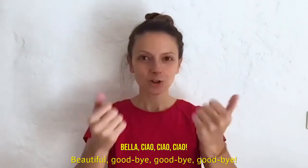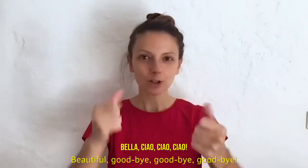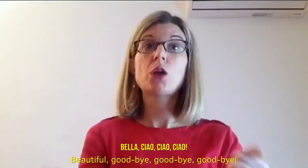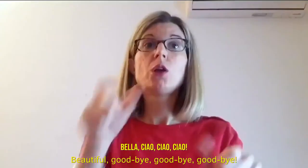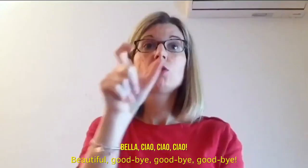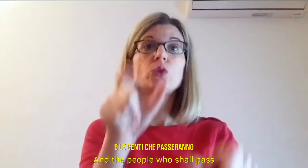ciao. E